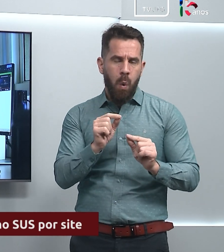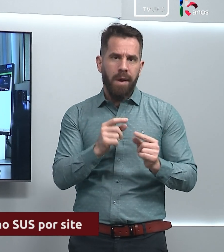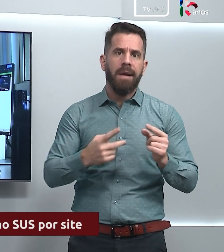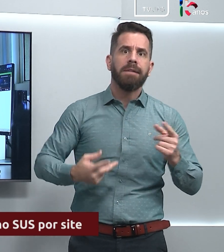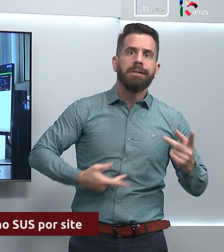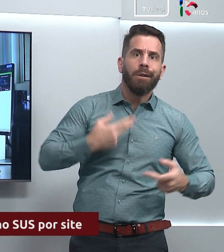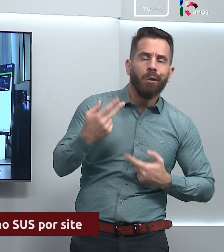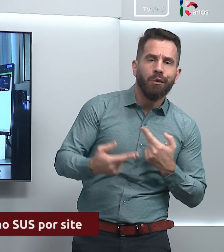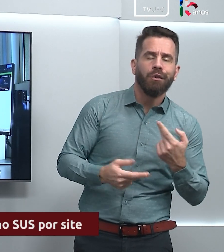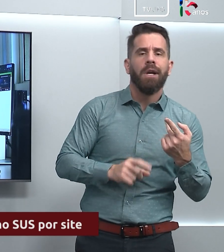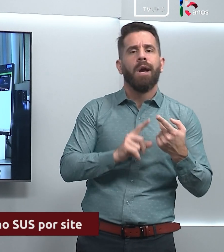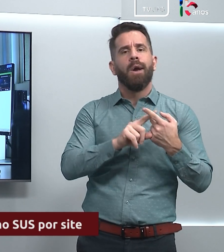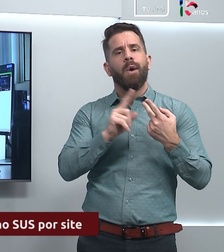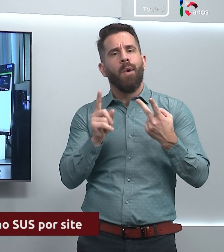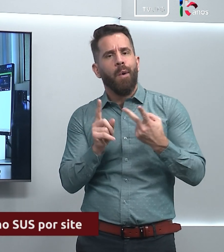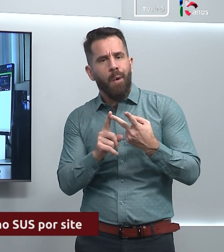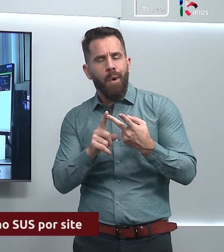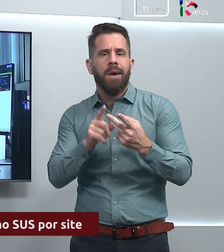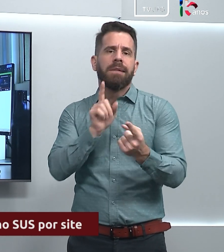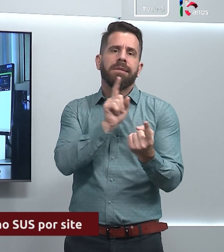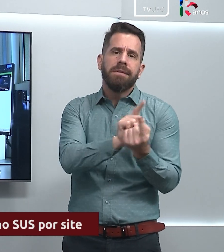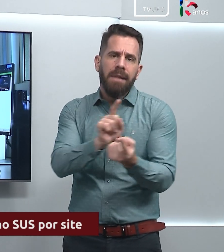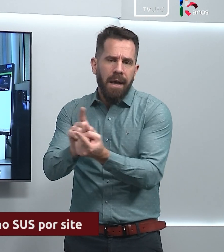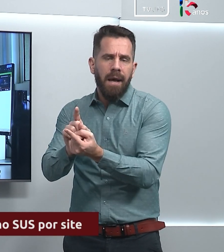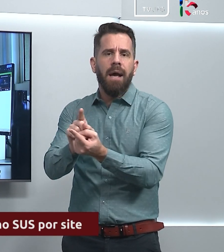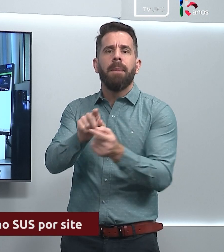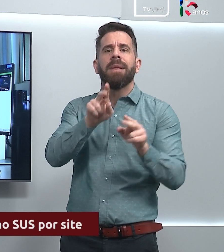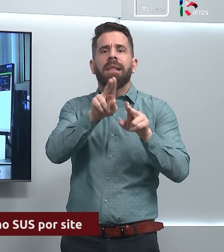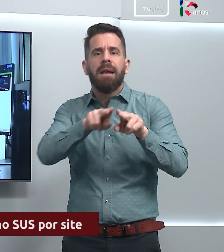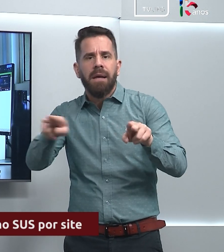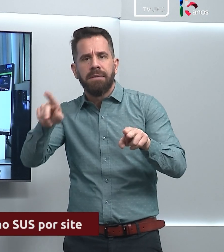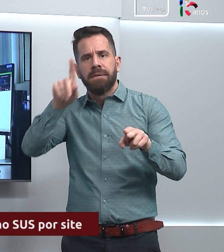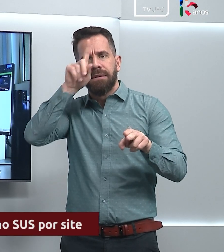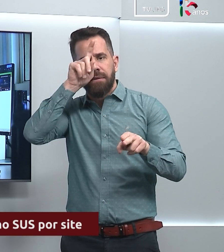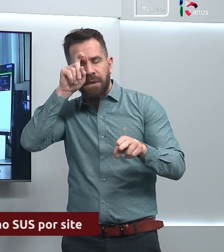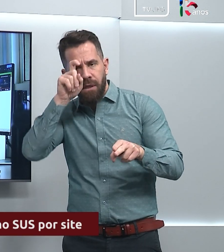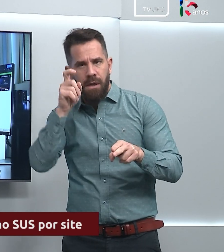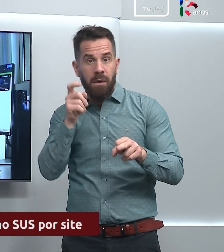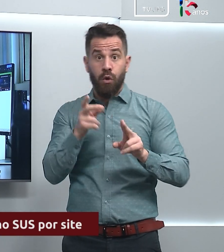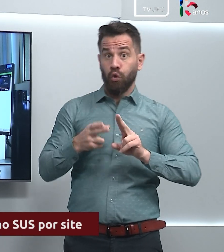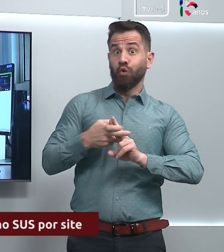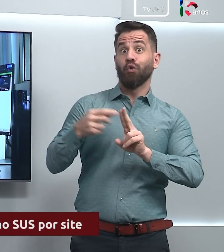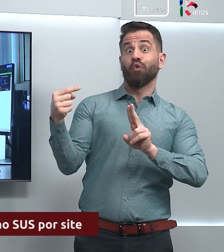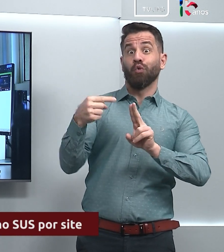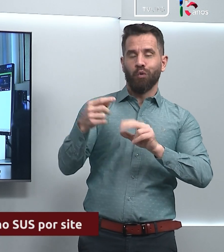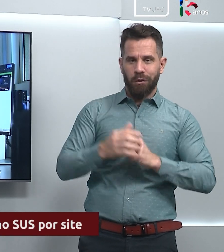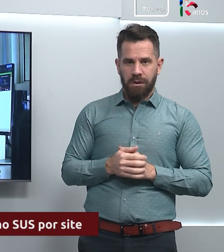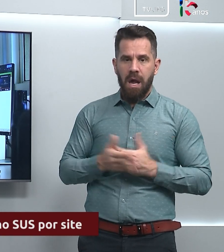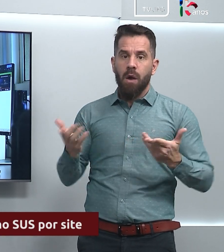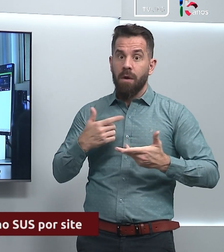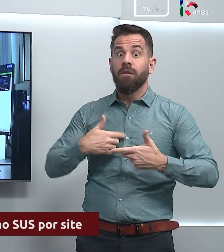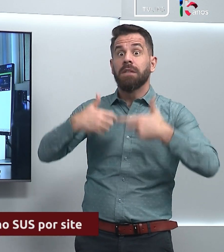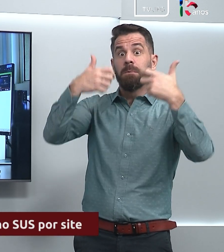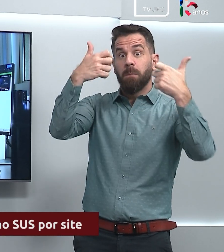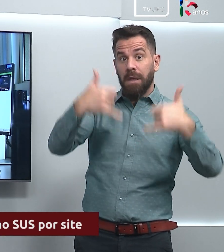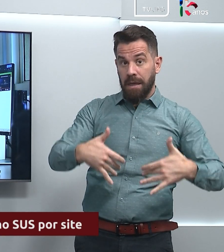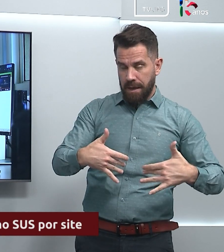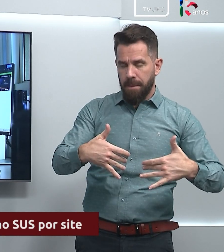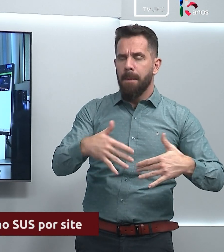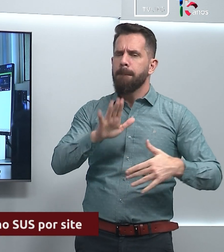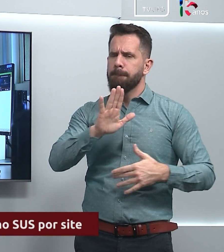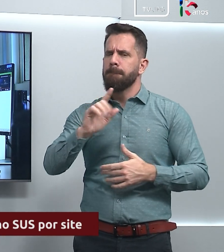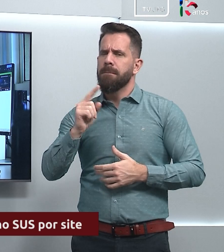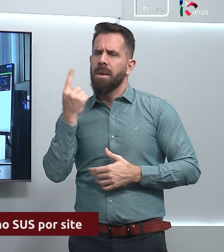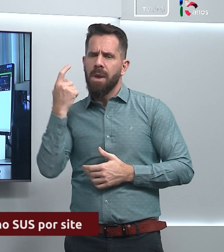pelo sistema único de saúde o SUS eu vou explicar o passo a passo para vocês mas antes de tudo vou fazer a minha